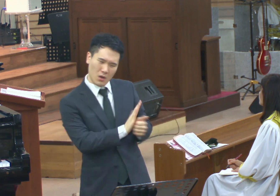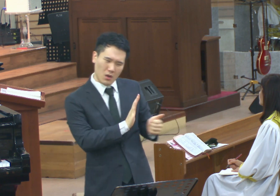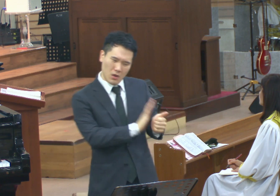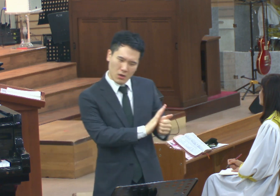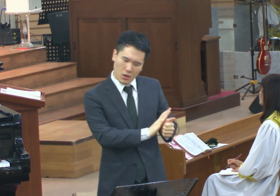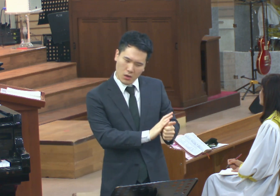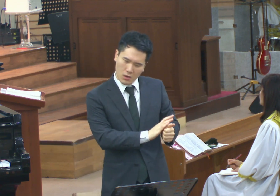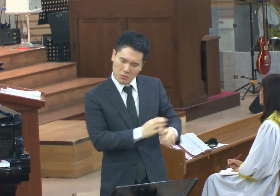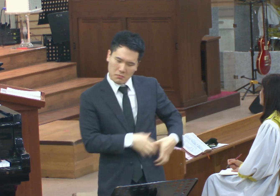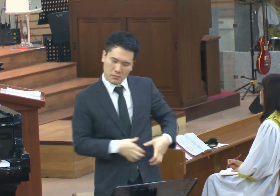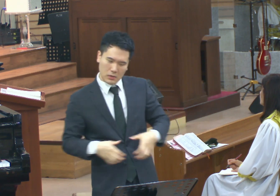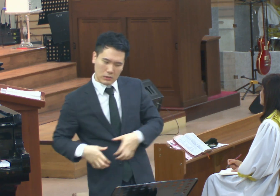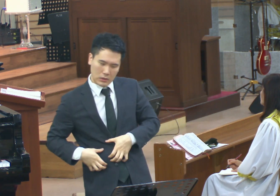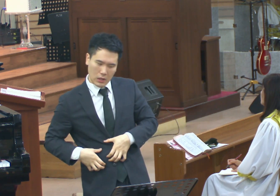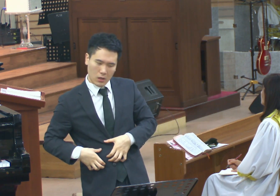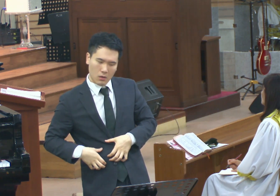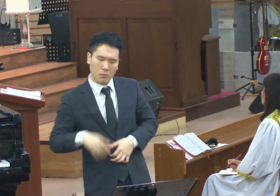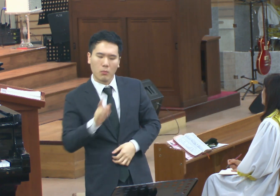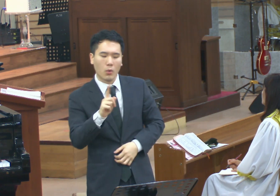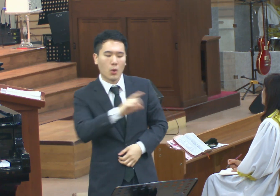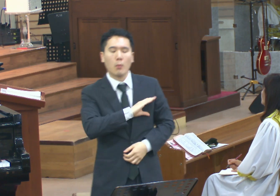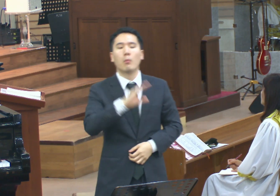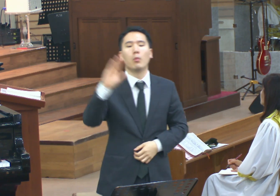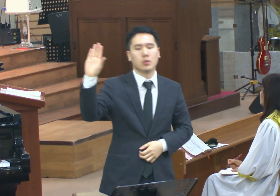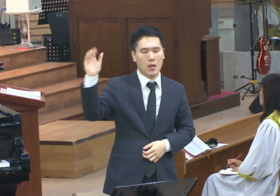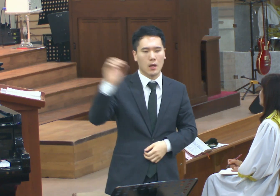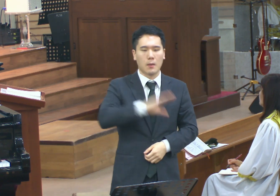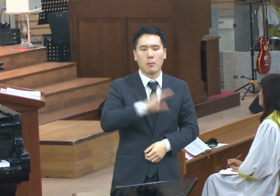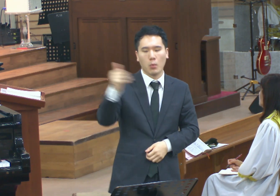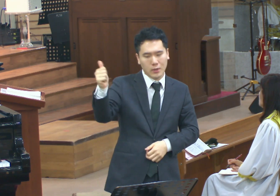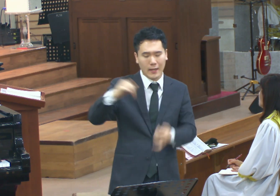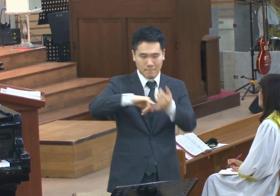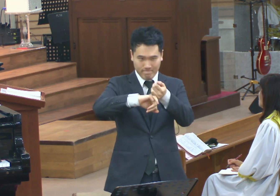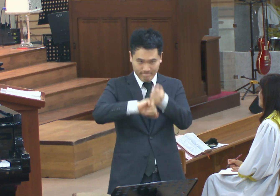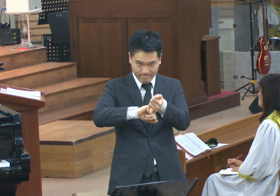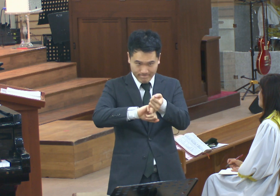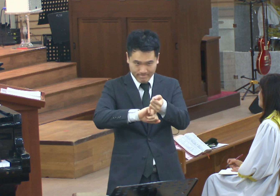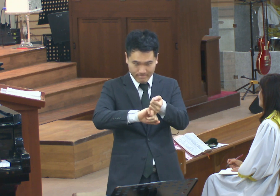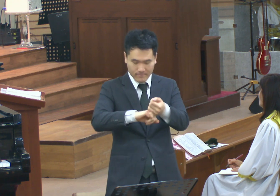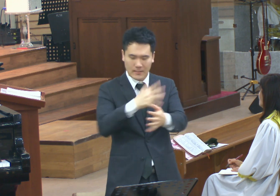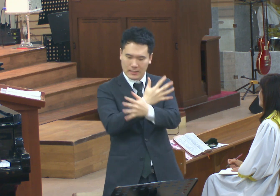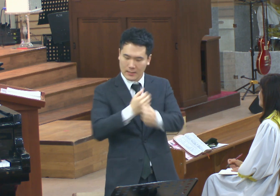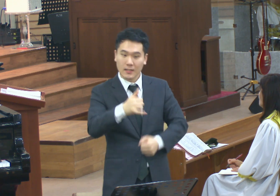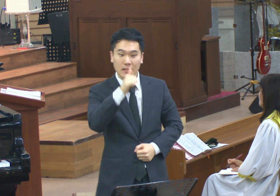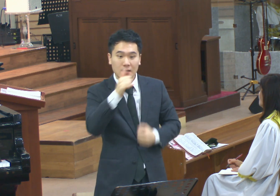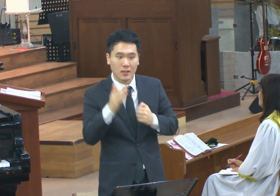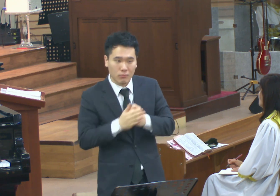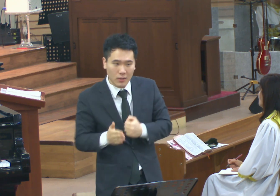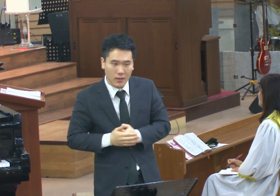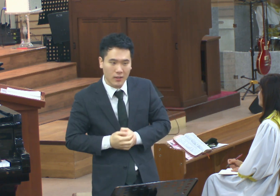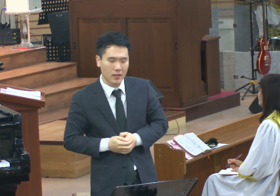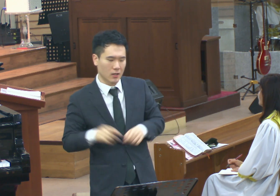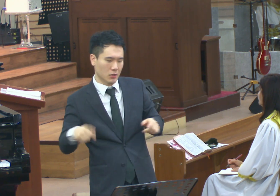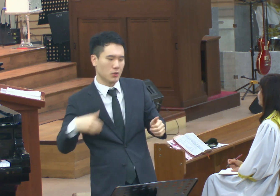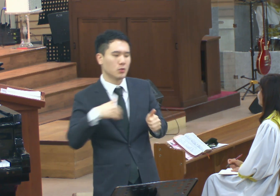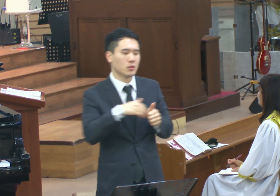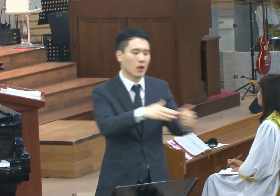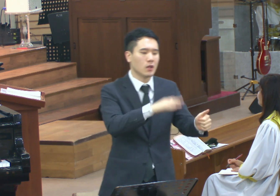했어요. 옛날 약속이니까 지켜야 되죠. 그걸 설득해내고 서약을 받아낸 것이 여호수아 1장 후반부에